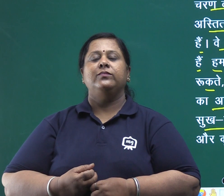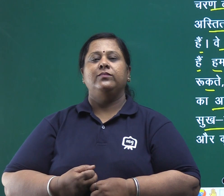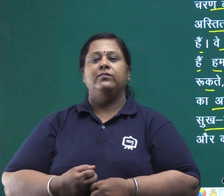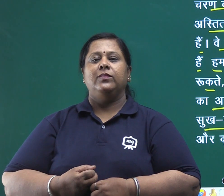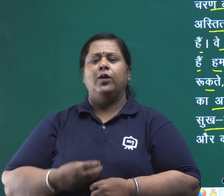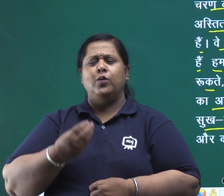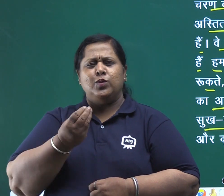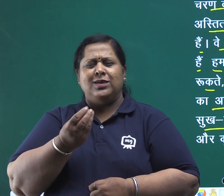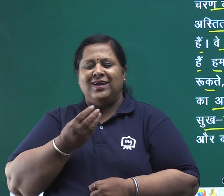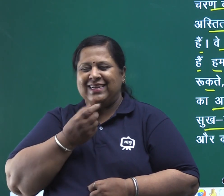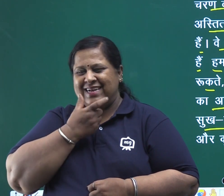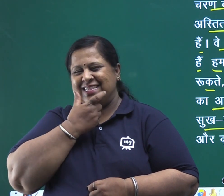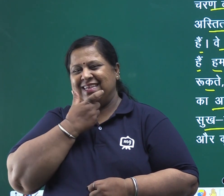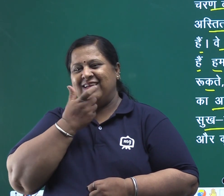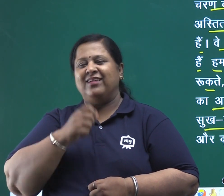कुछ हंसकर